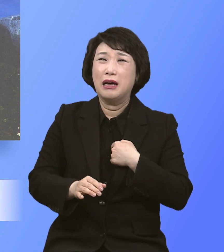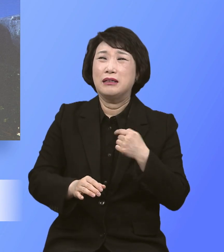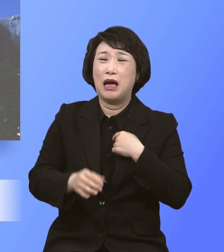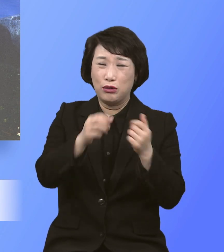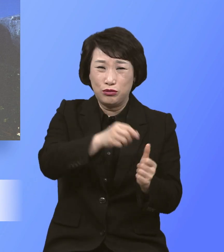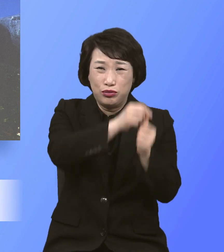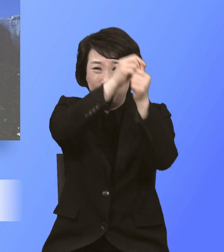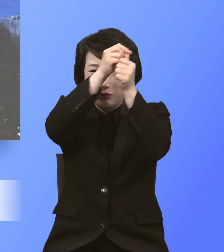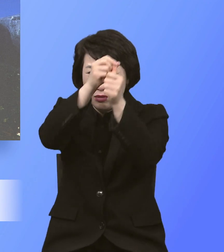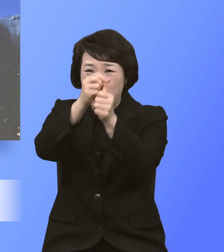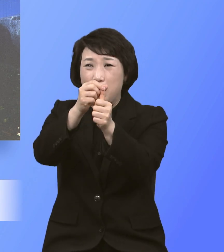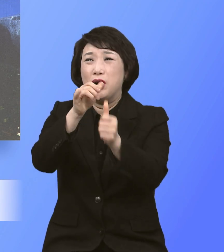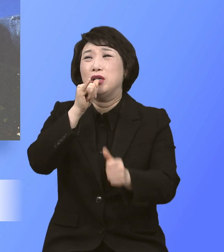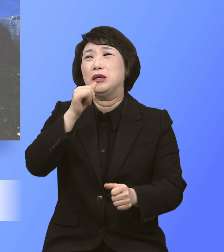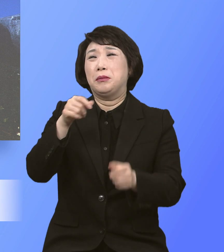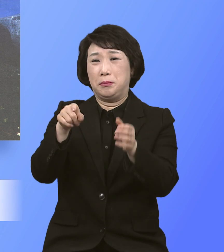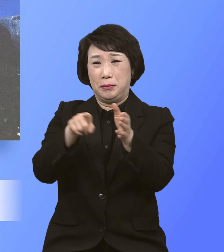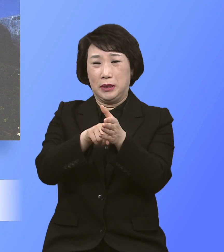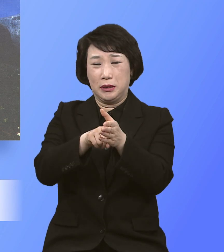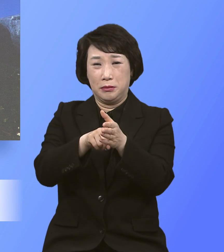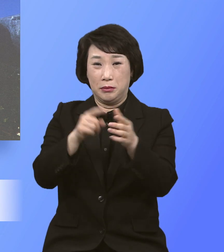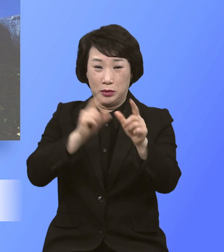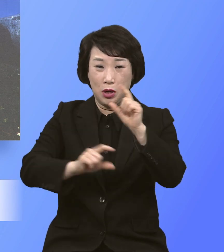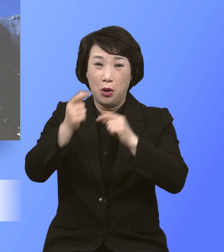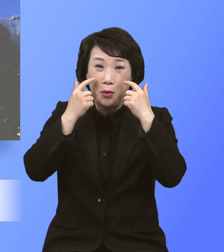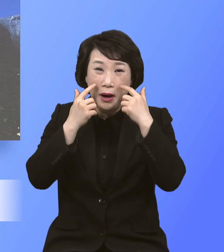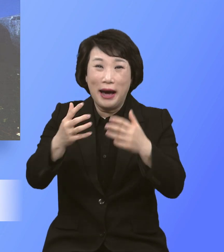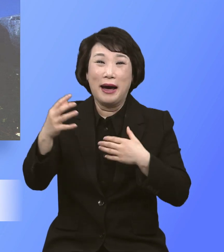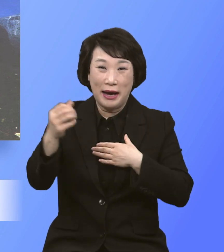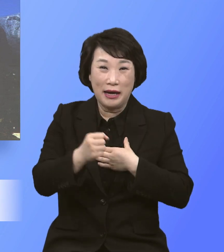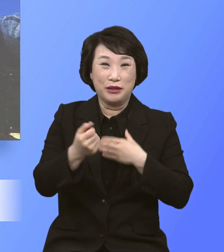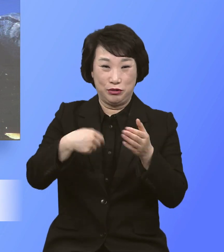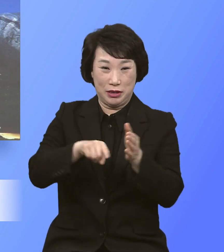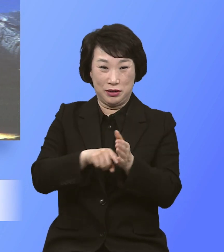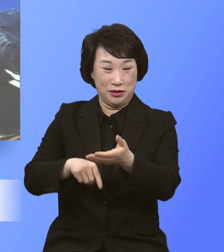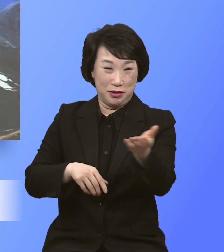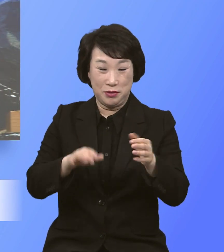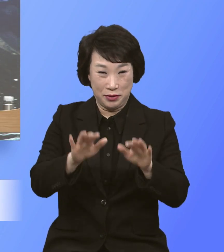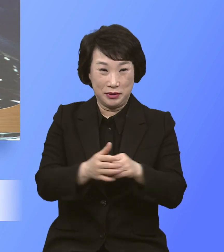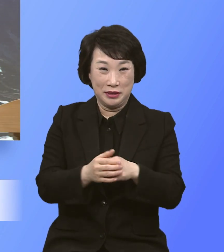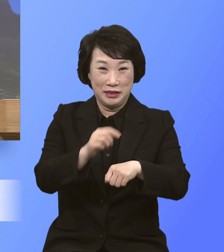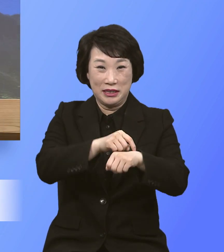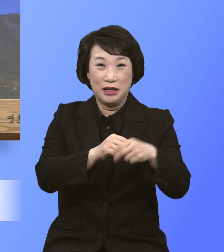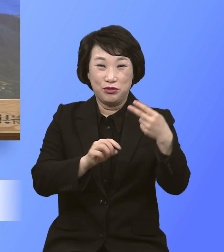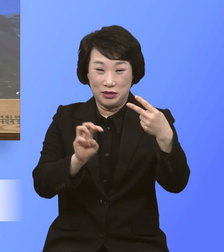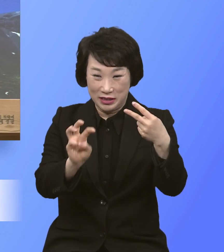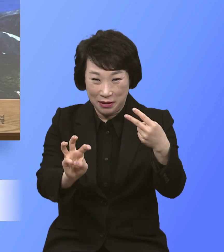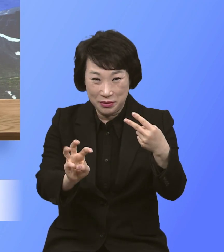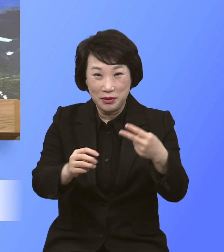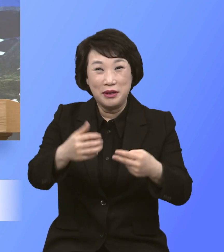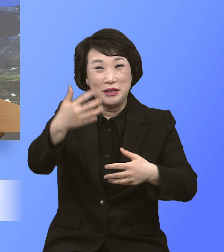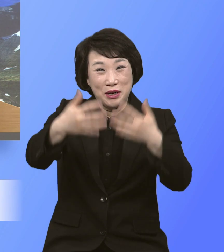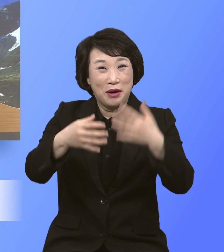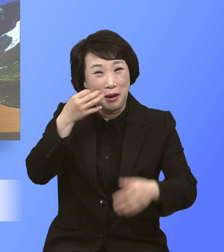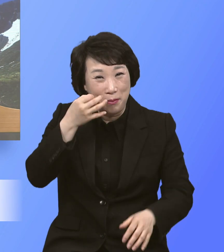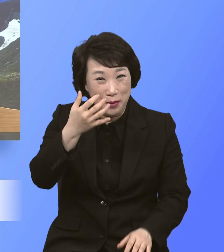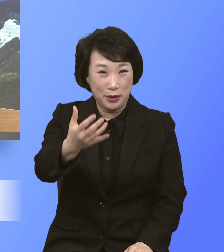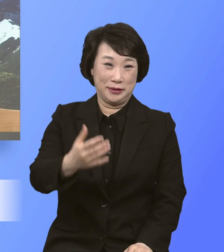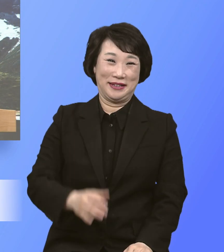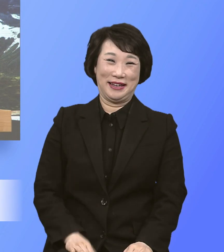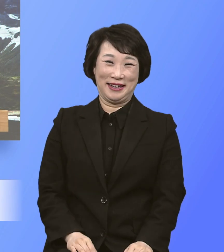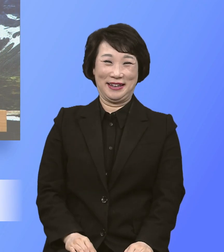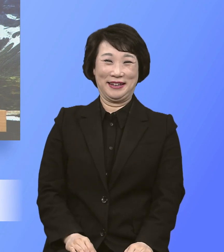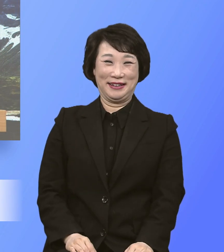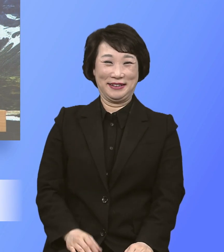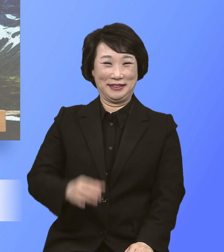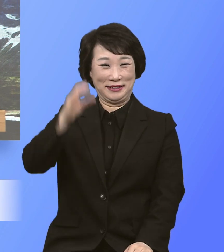구원을 받았다는 믿음을 더 굳게 갖게 하기 위해서 오늘 그 영화를 한번